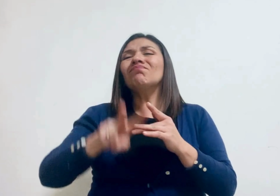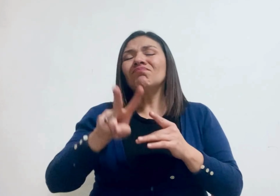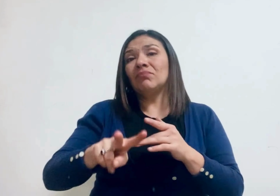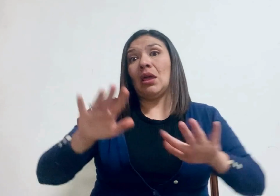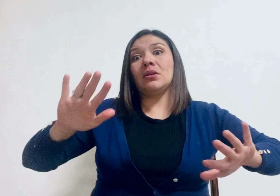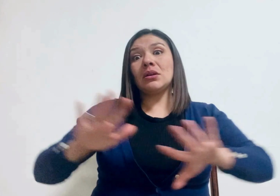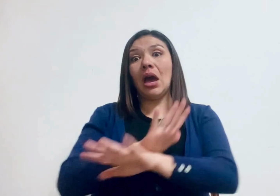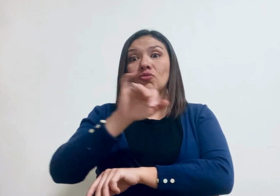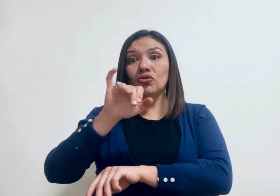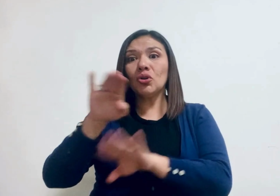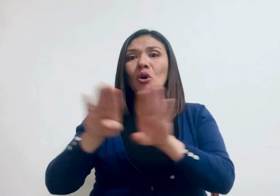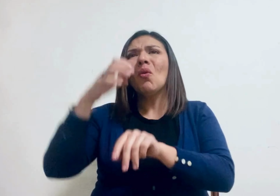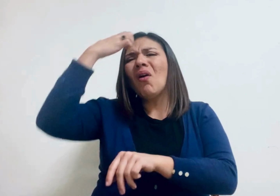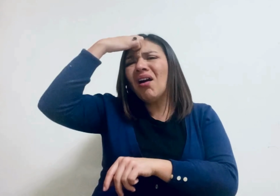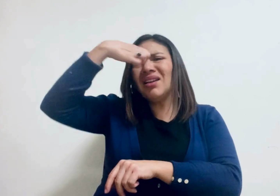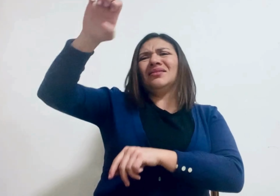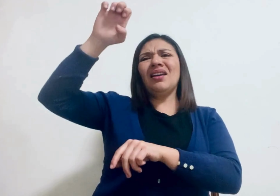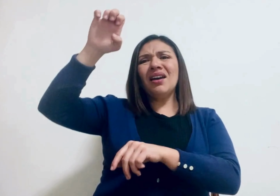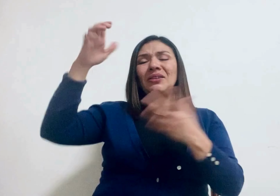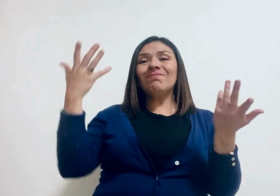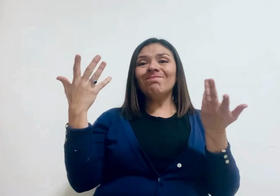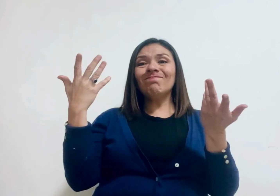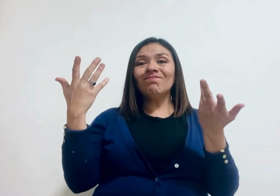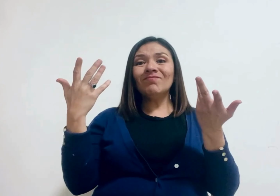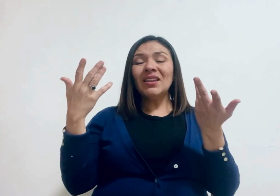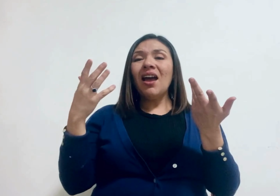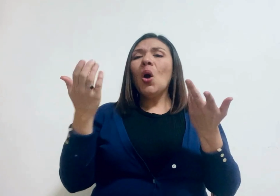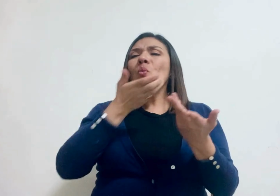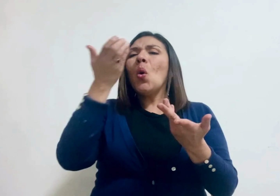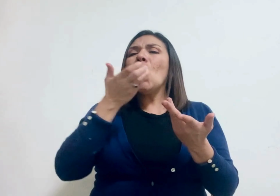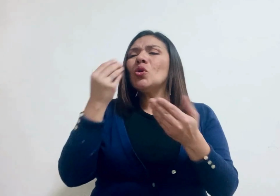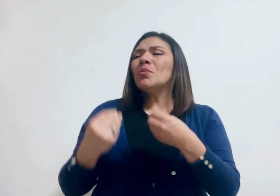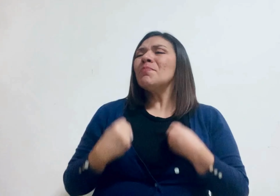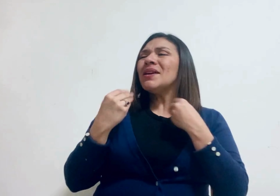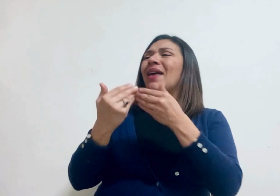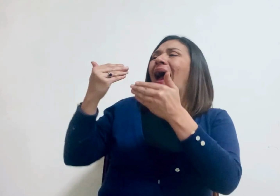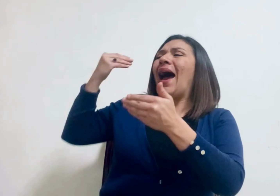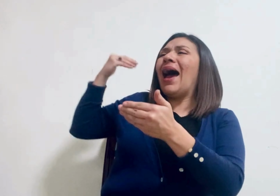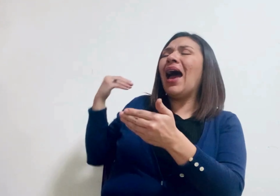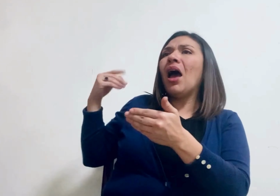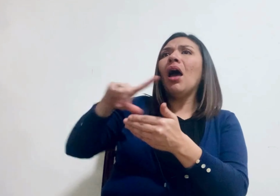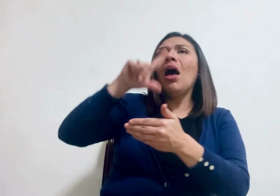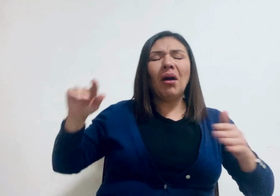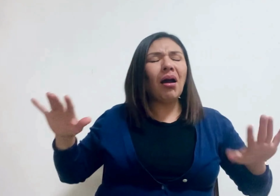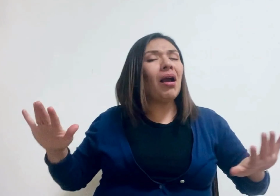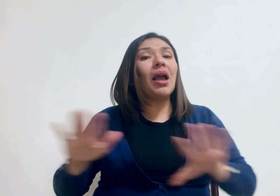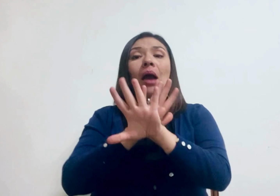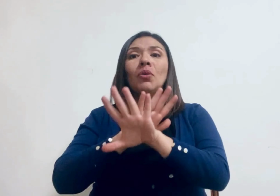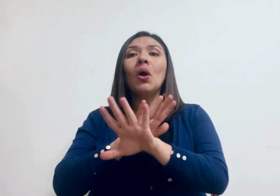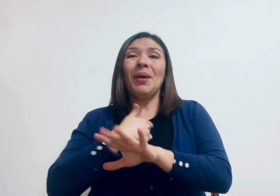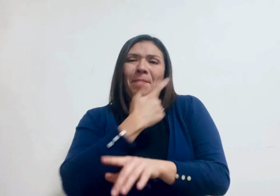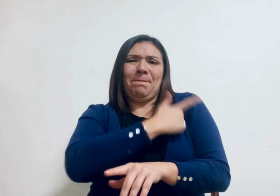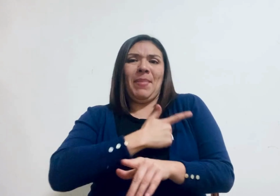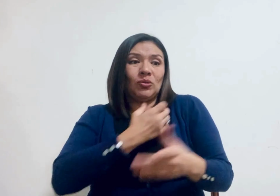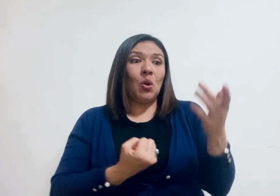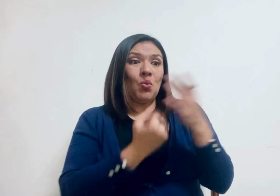sí vivimos un cambio de extrañar de pronto las dinámicas que teníamos antes de la llegada de un bebé, y no es porque no nos guste que el bebé esté,